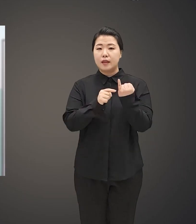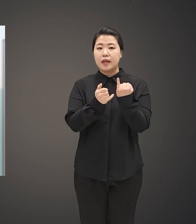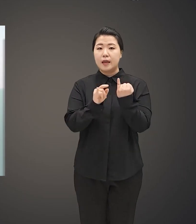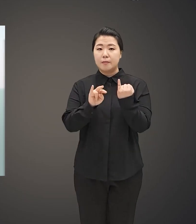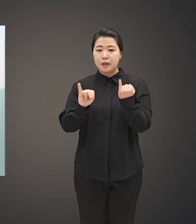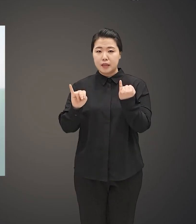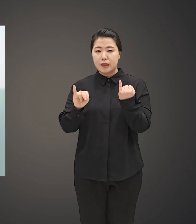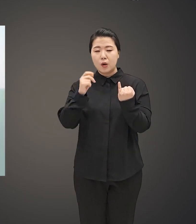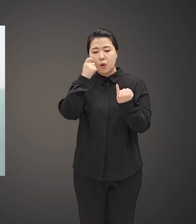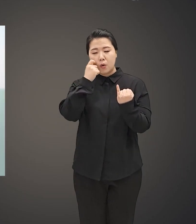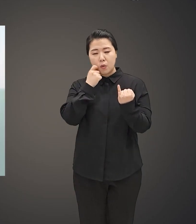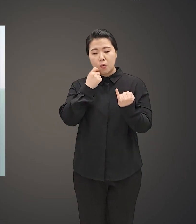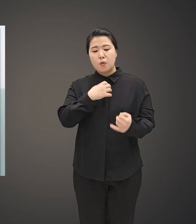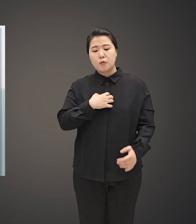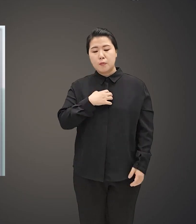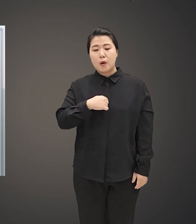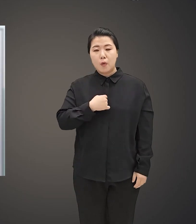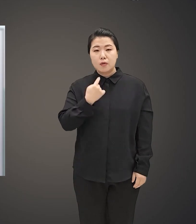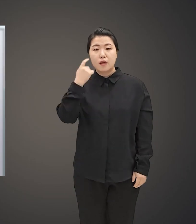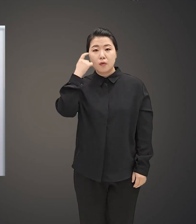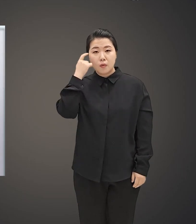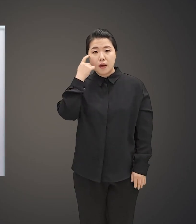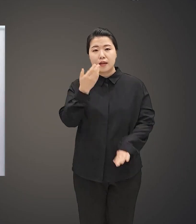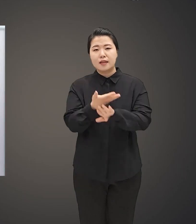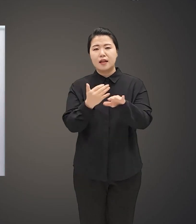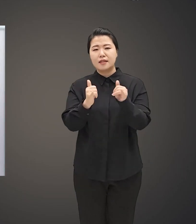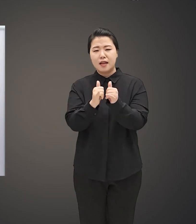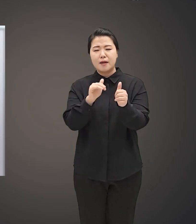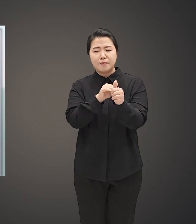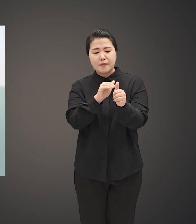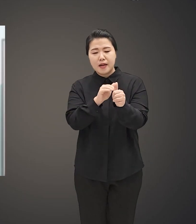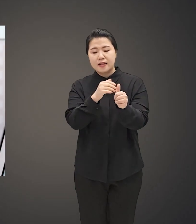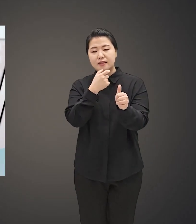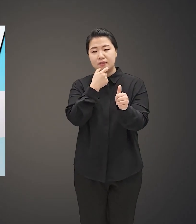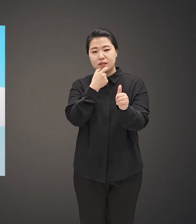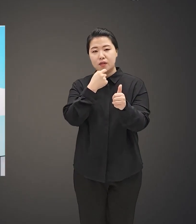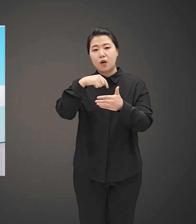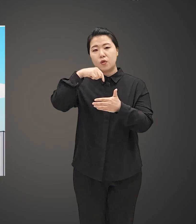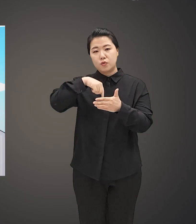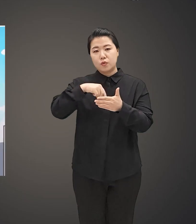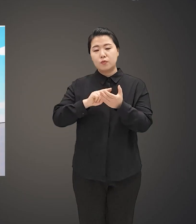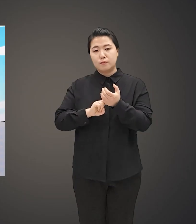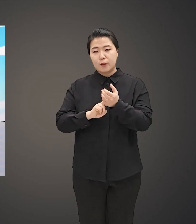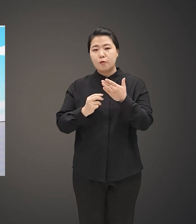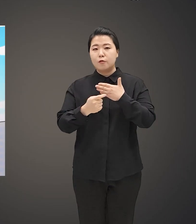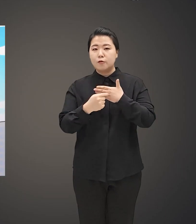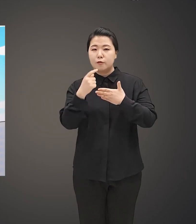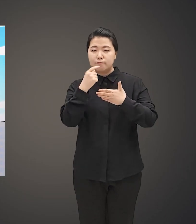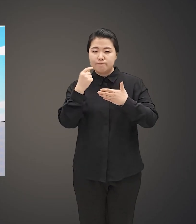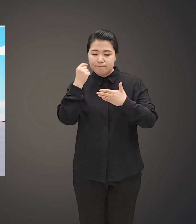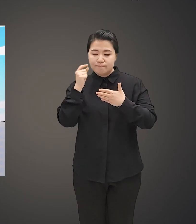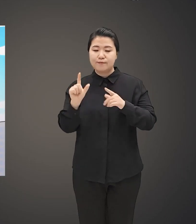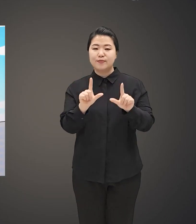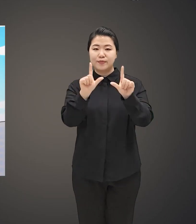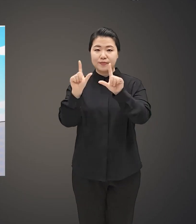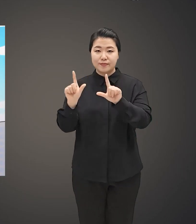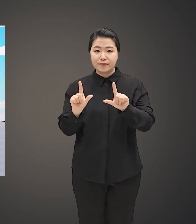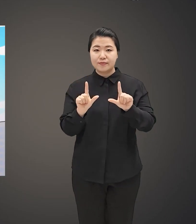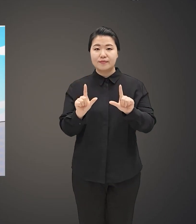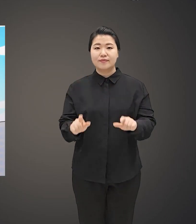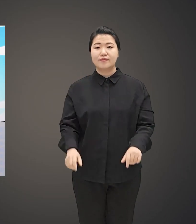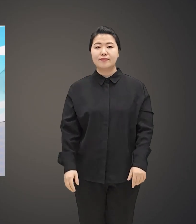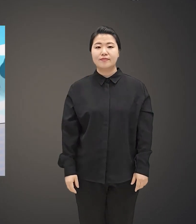혼자서 슬픔을 삼키는 혜미는 다른 사람들을 힘들게 하지 않기 위해 선의의 거짓말로 삶을 살아가게